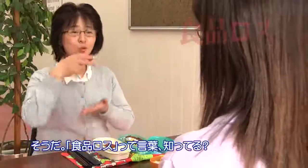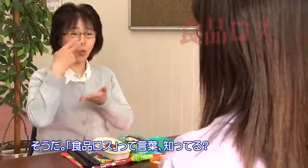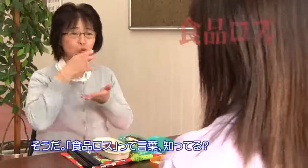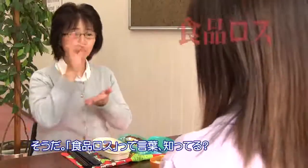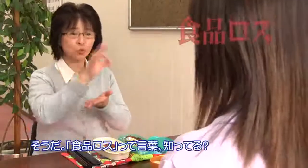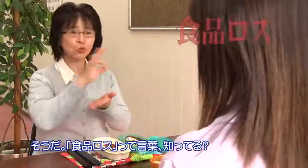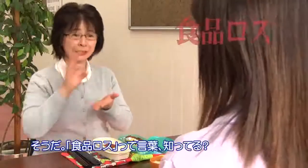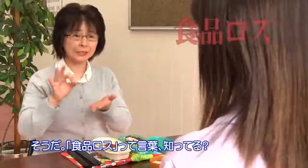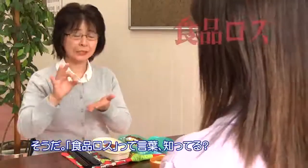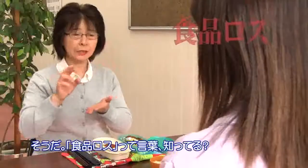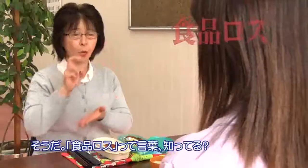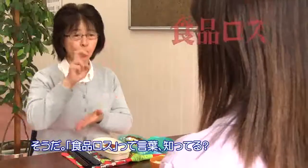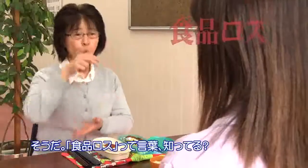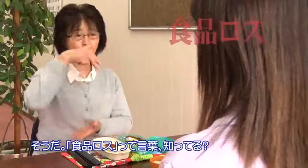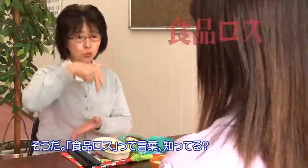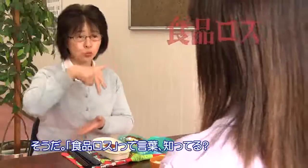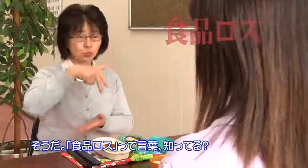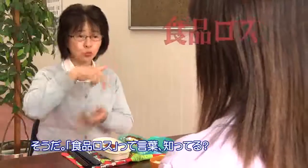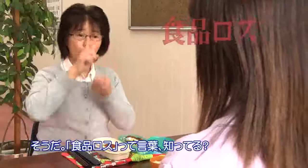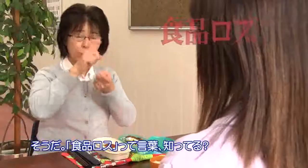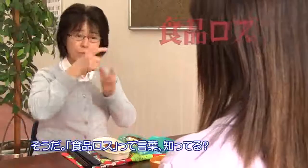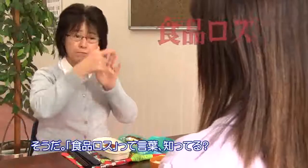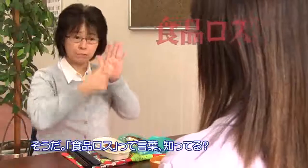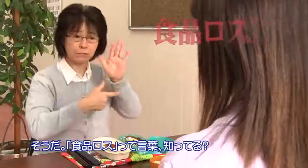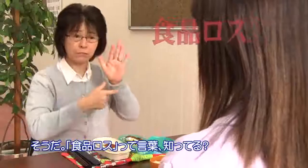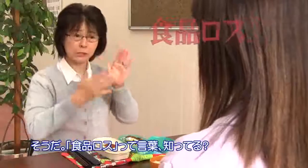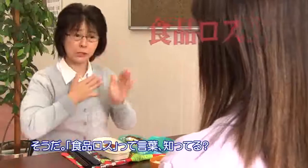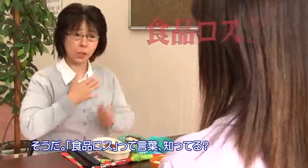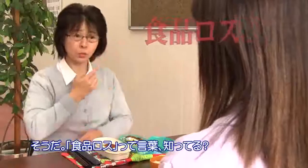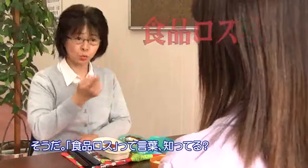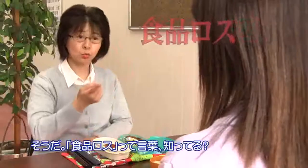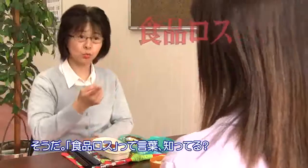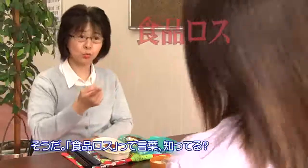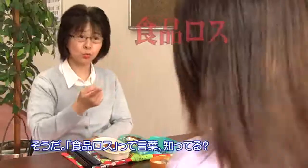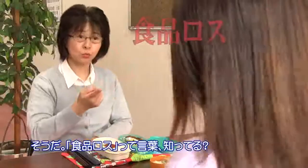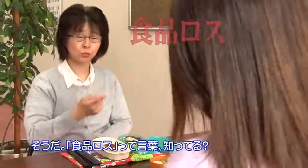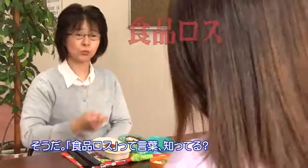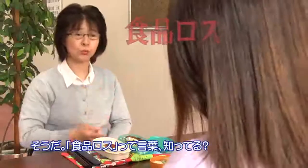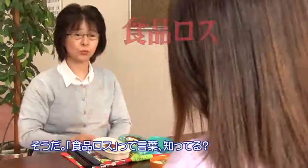そうだ食品ロスって言葉知ってる